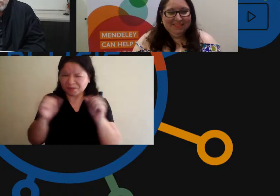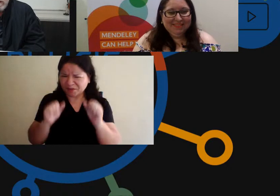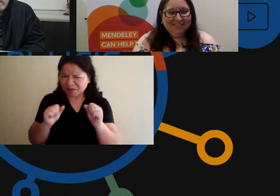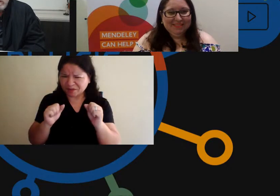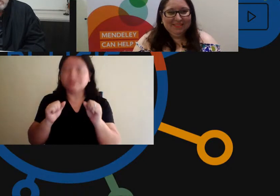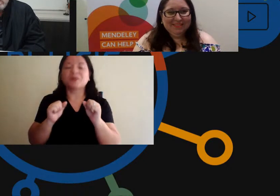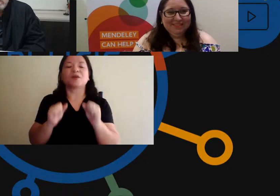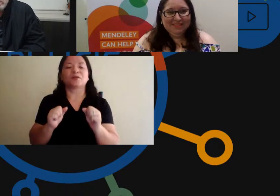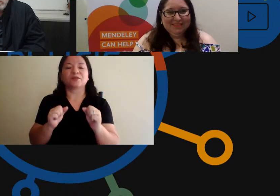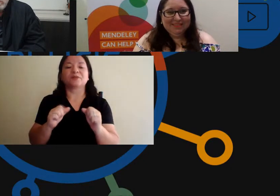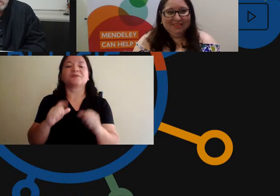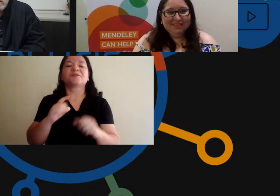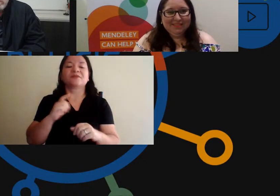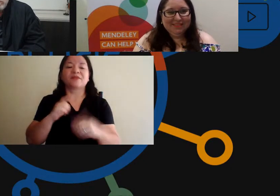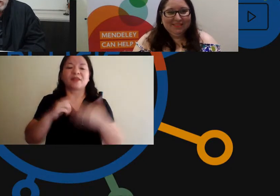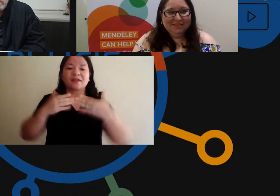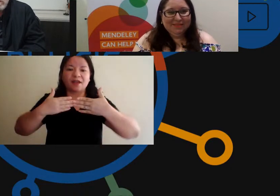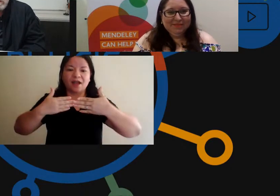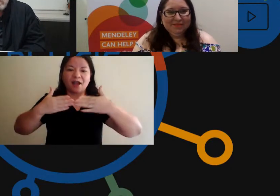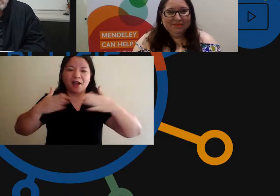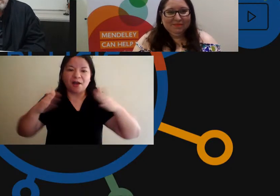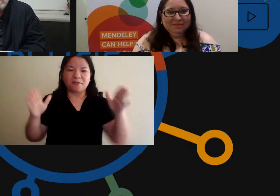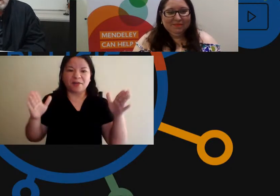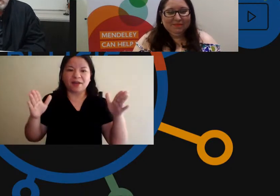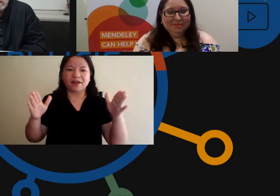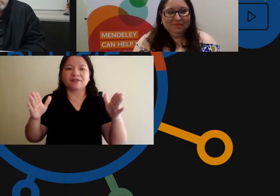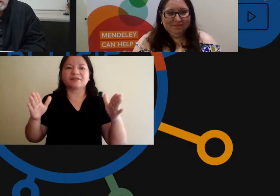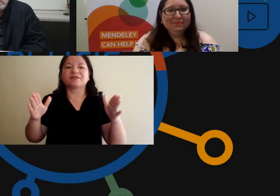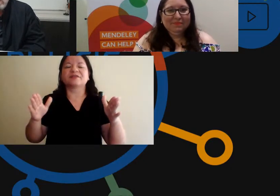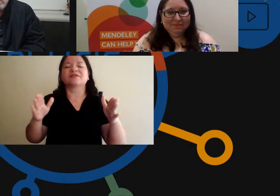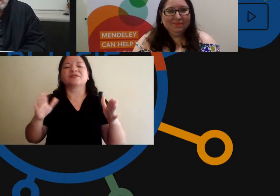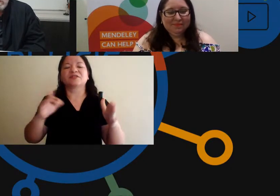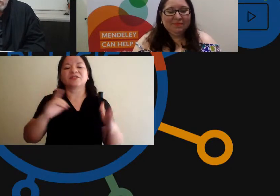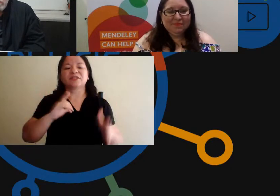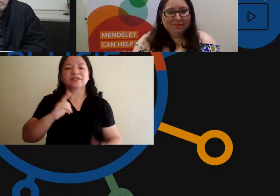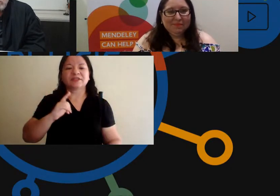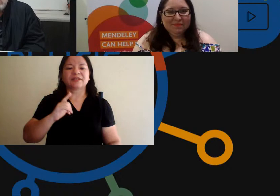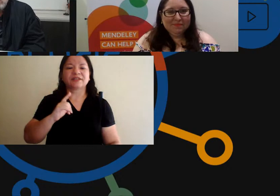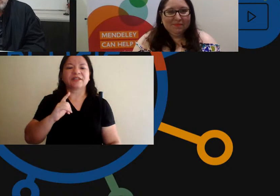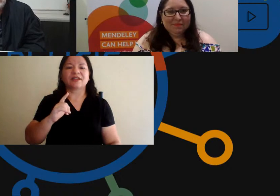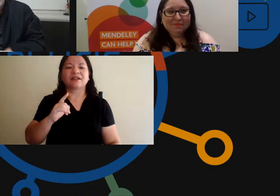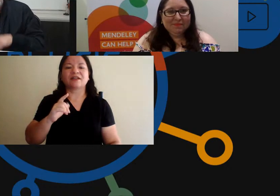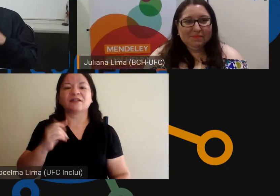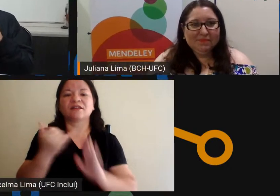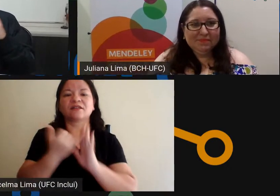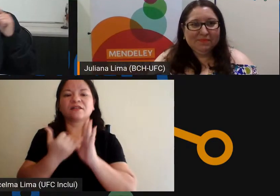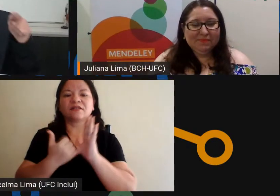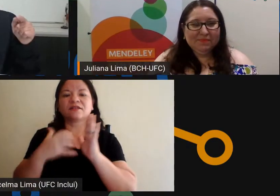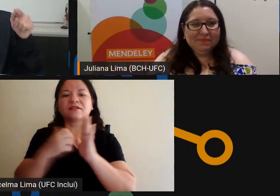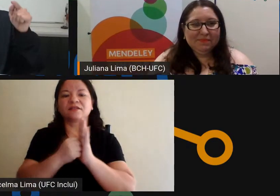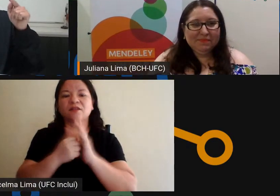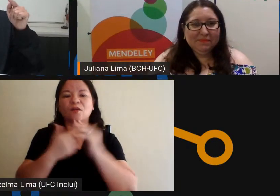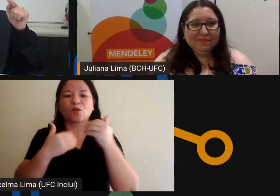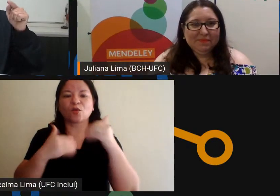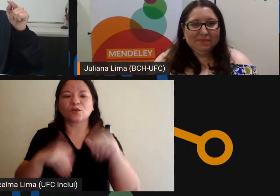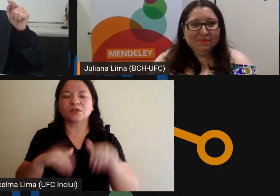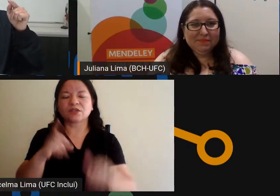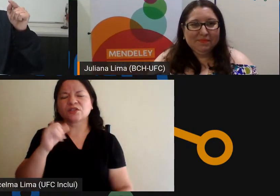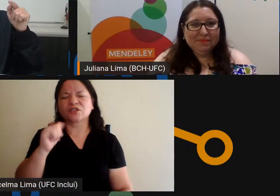no IGVEC, no chamado Fast Teaching, está aberto uma inscrição para um curso que vai ser